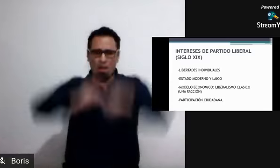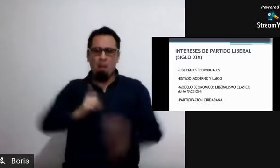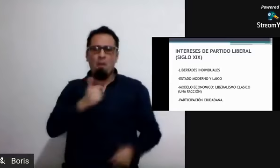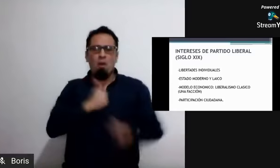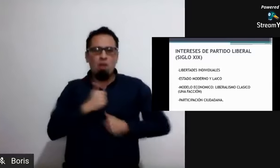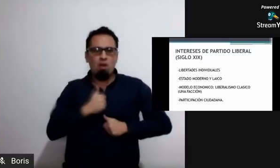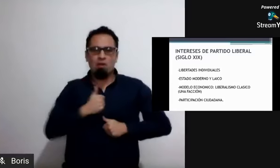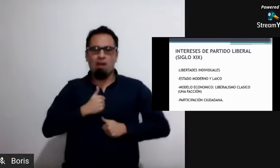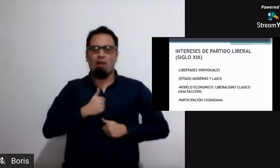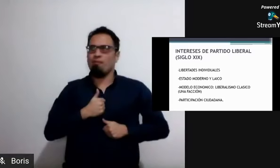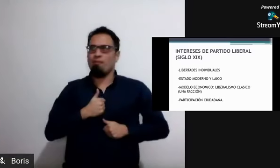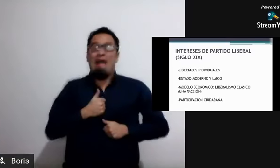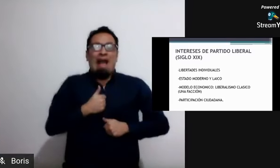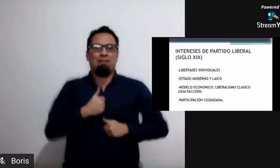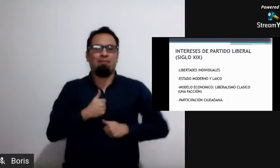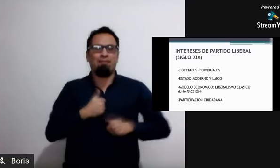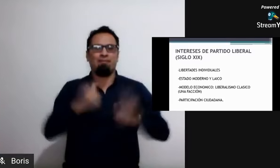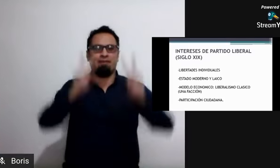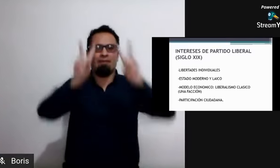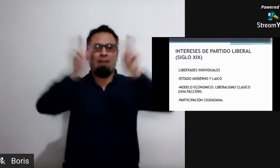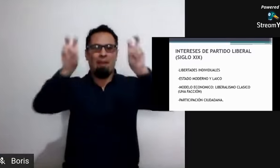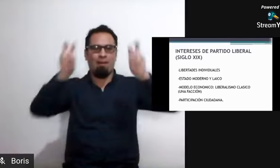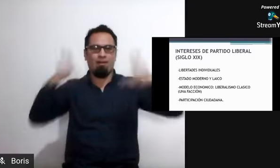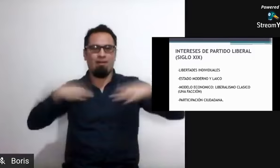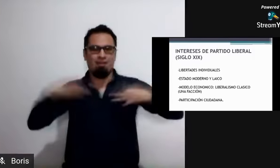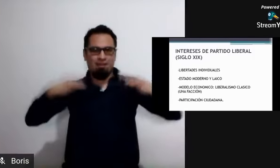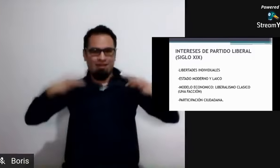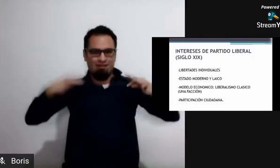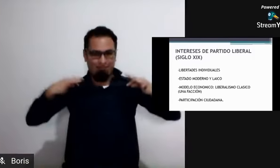Ahora, ¿por qué se da esa división comercial?